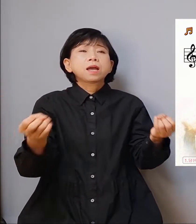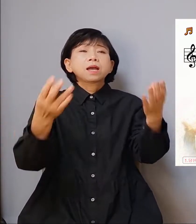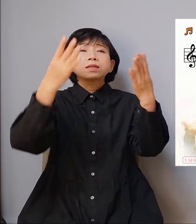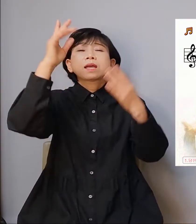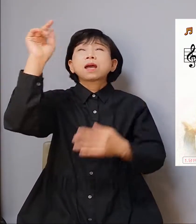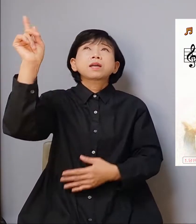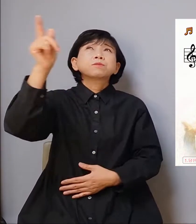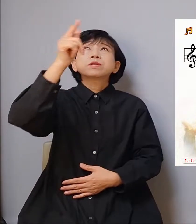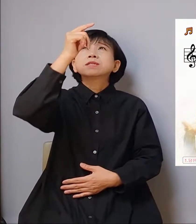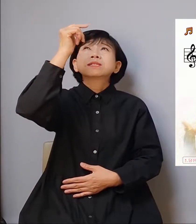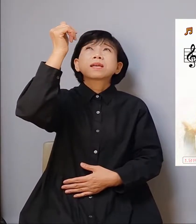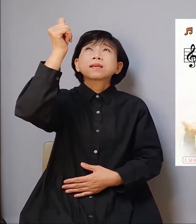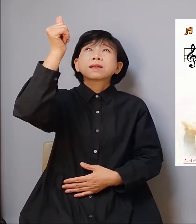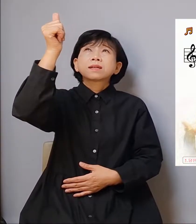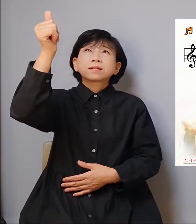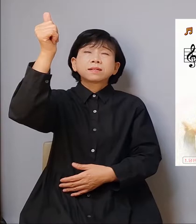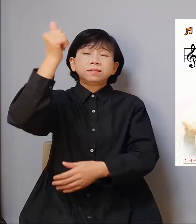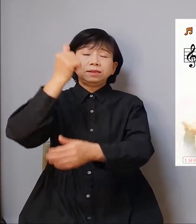호산나